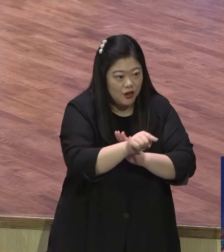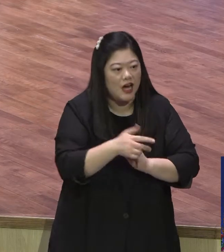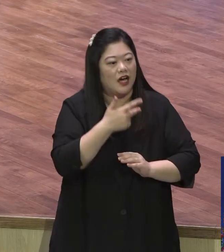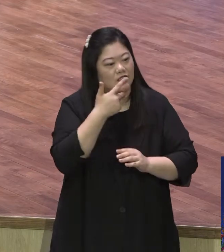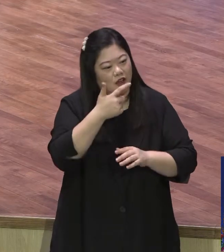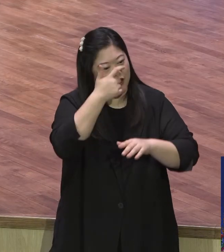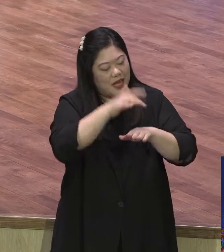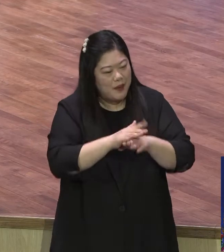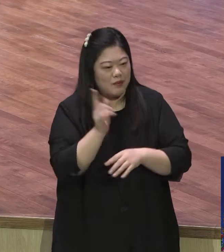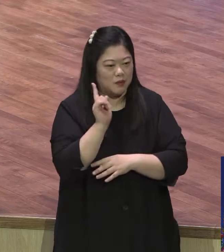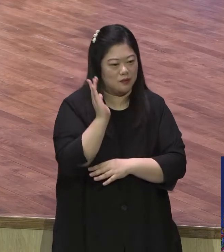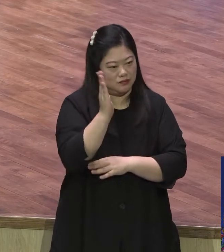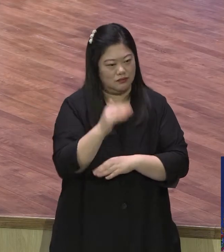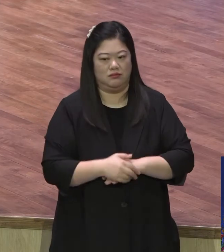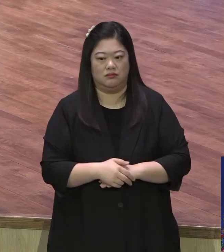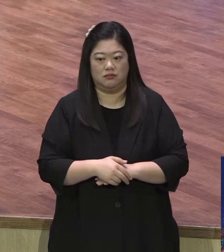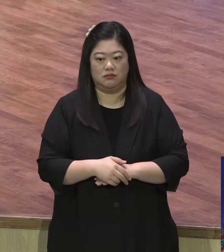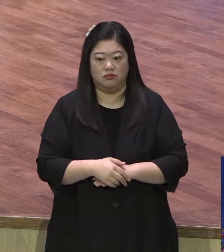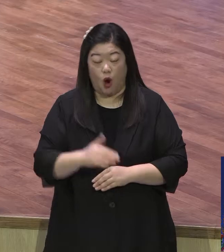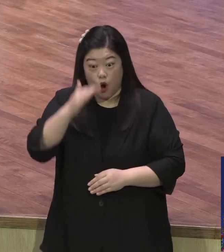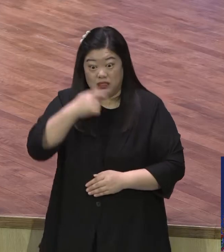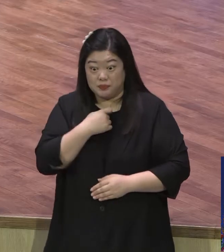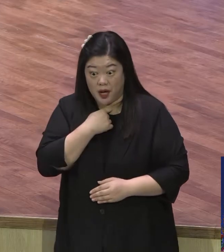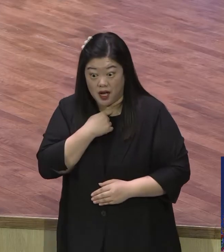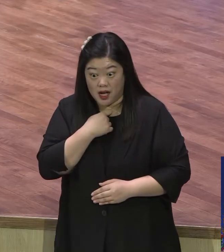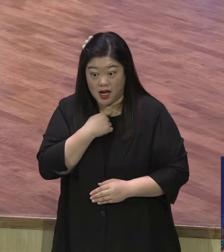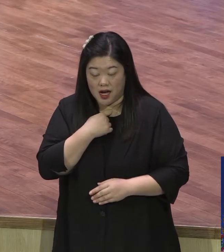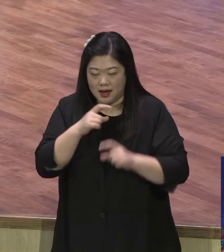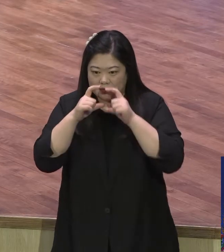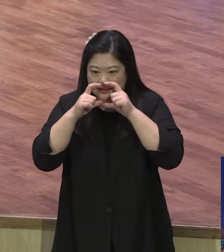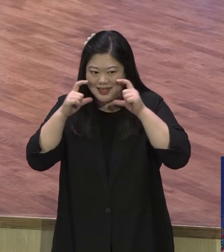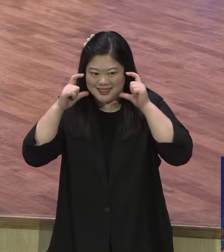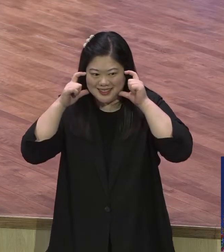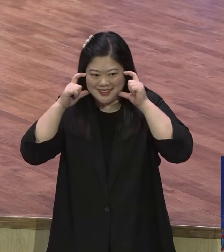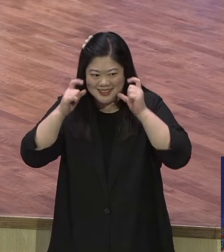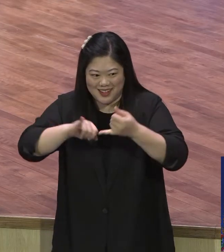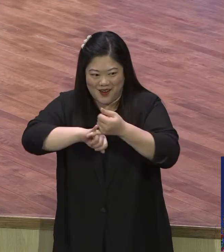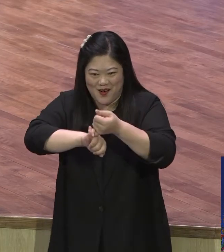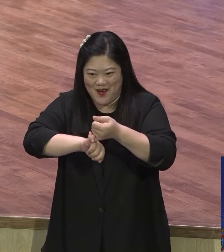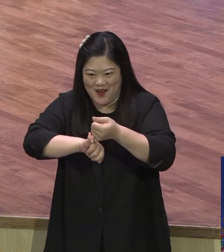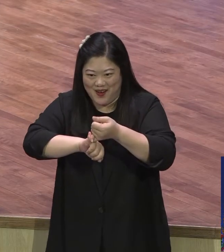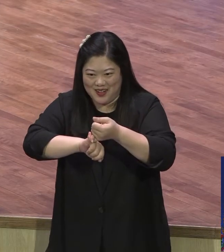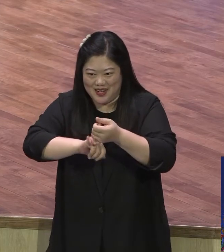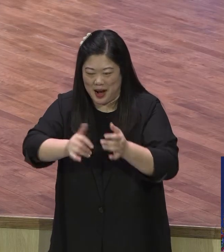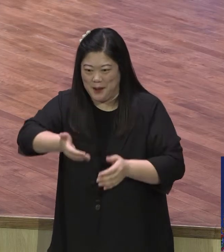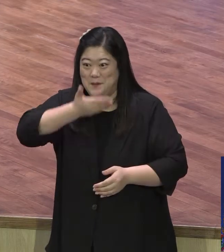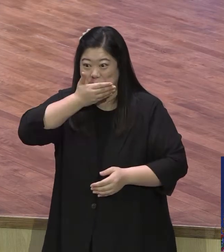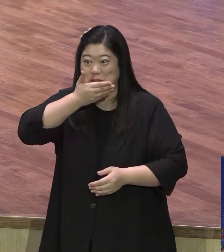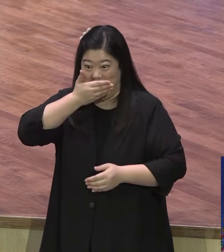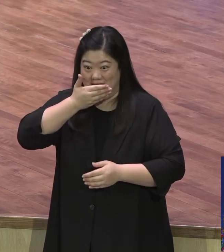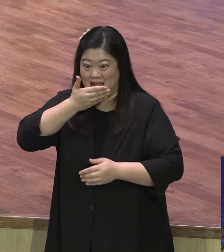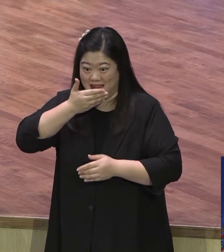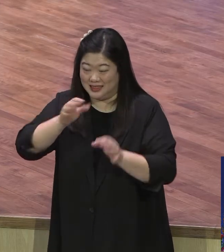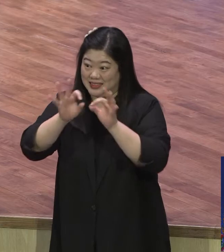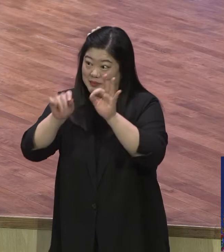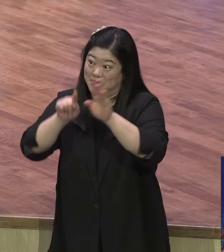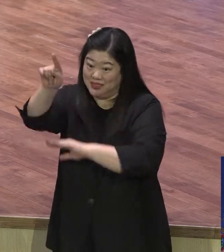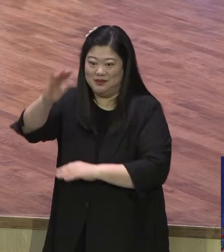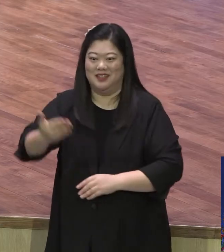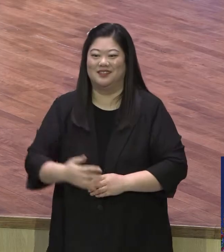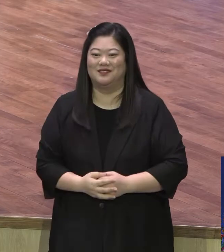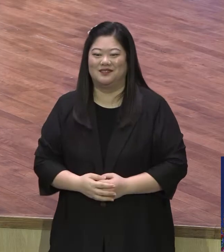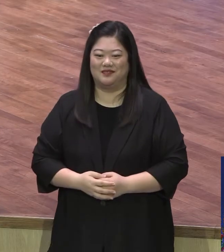마스크 쓰고 하면 문제 없습니다 그렇게 한번 보시면서 하나님 나도 이 삼칠나라 살렸는데 스윙받게 하여